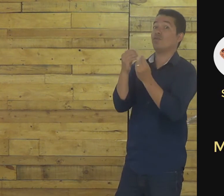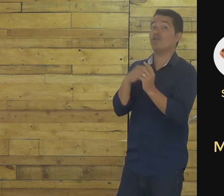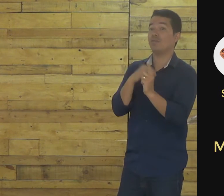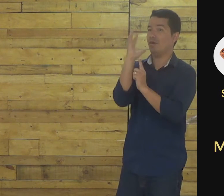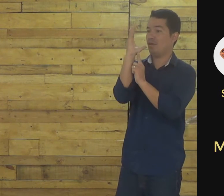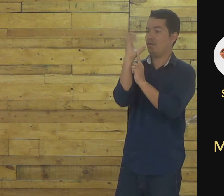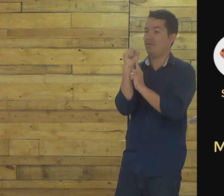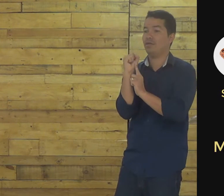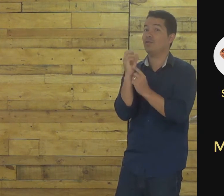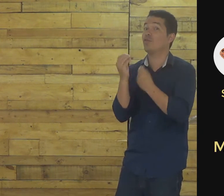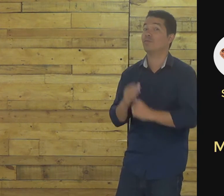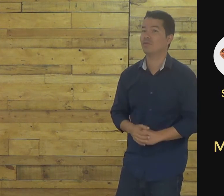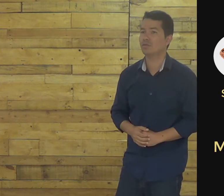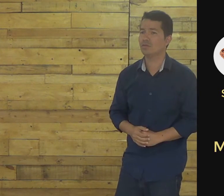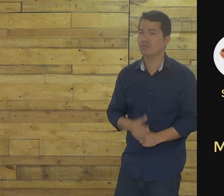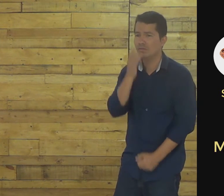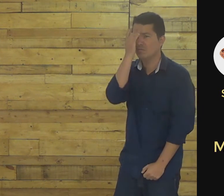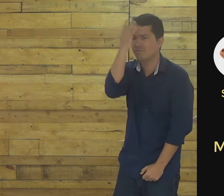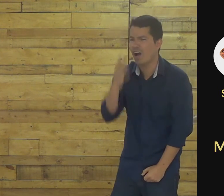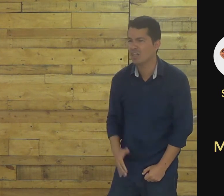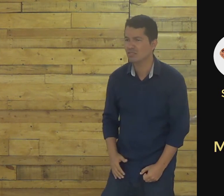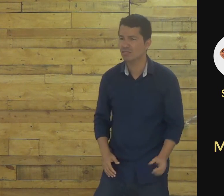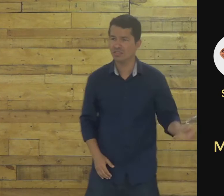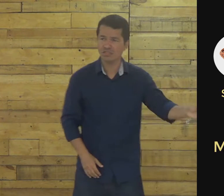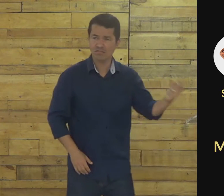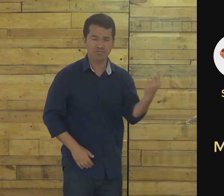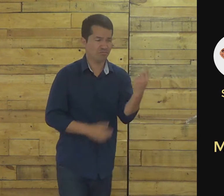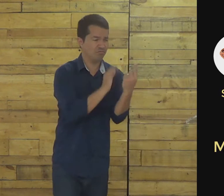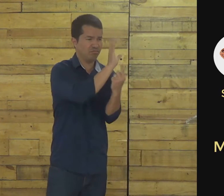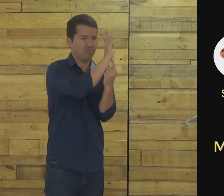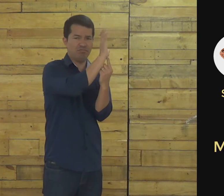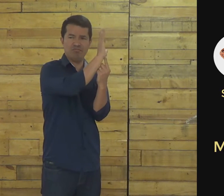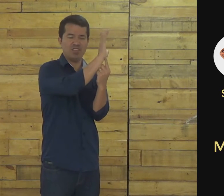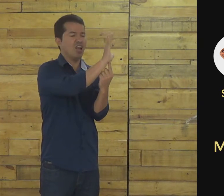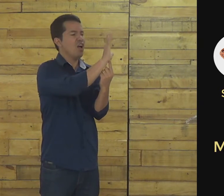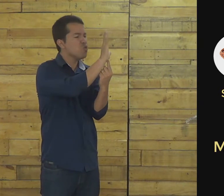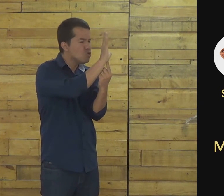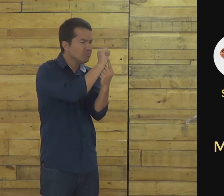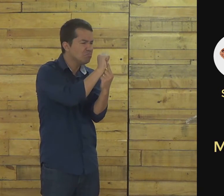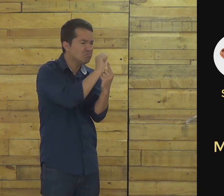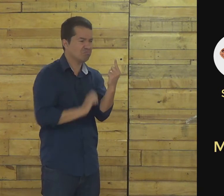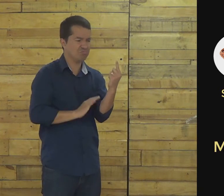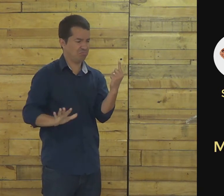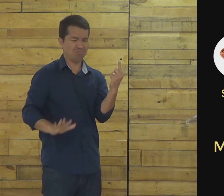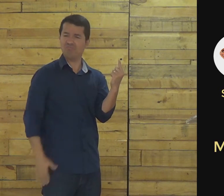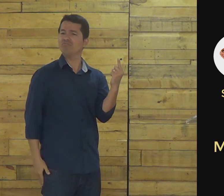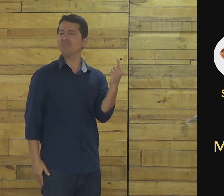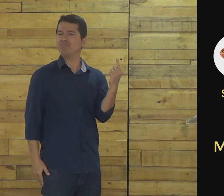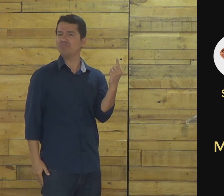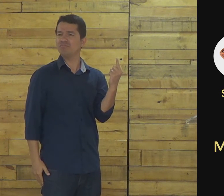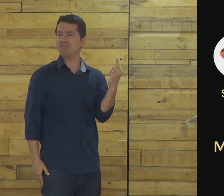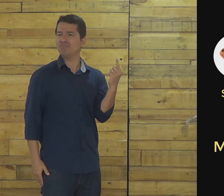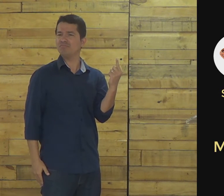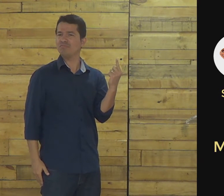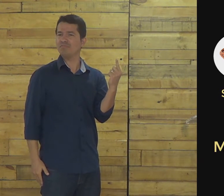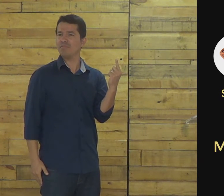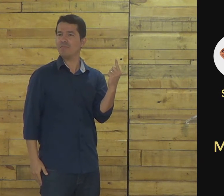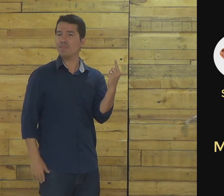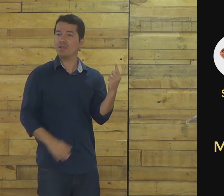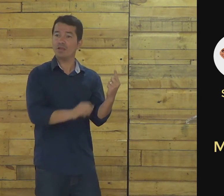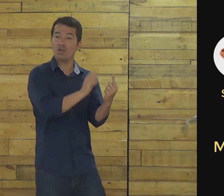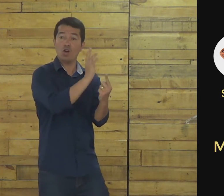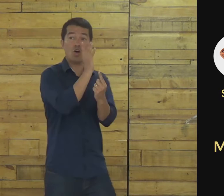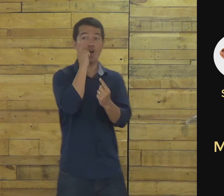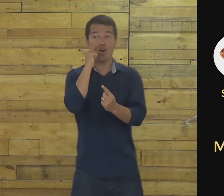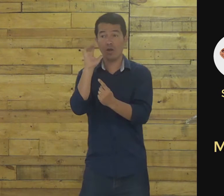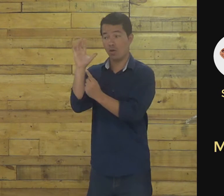Por exemplo, o que vai acontecer? Você pode observar que é muito fácil você pegar